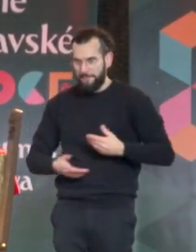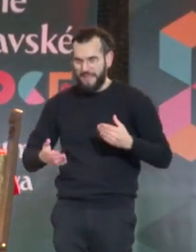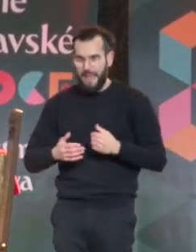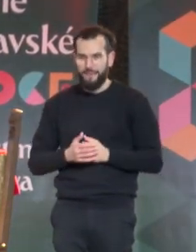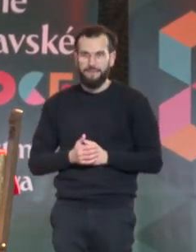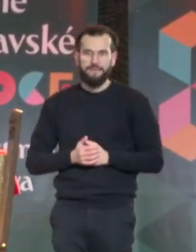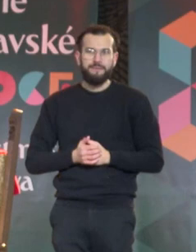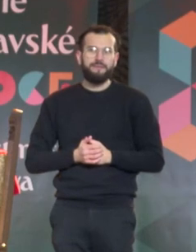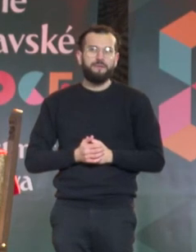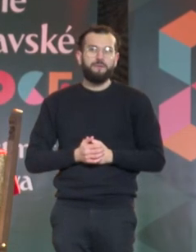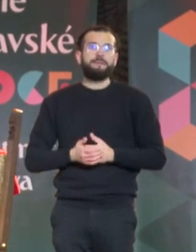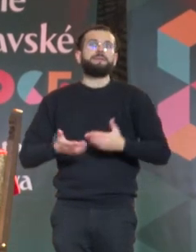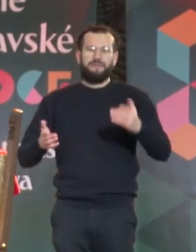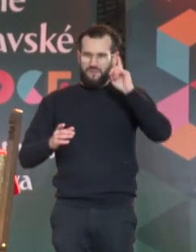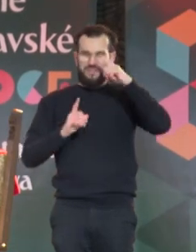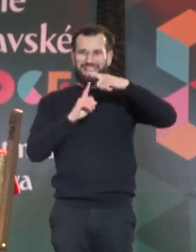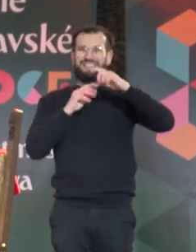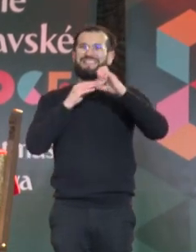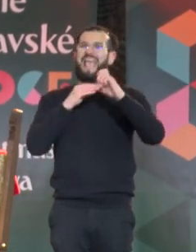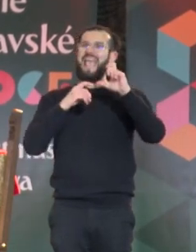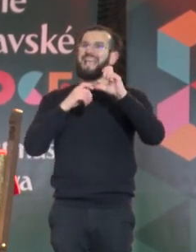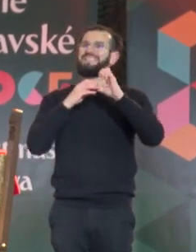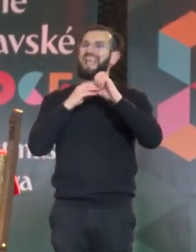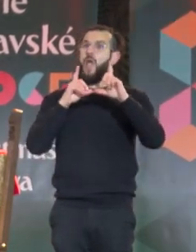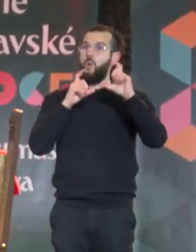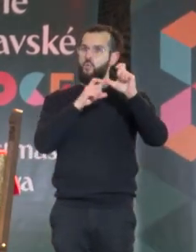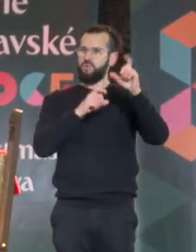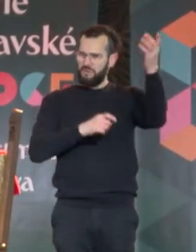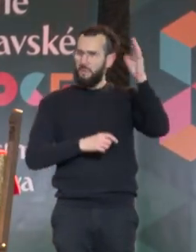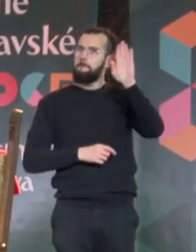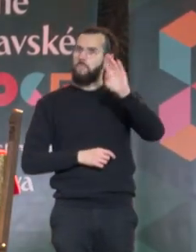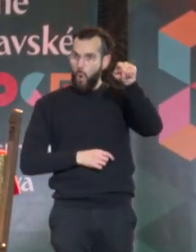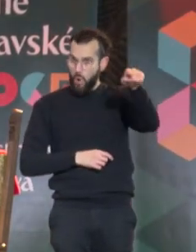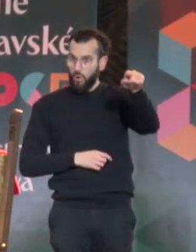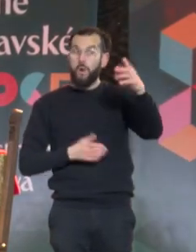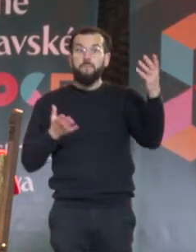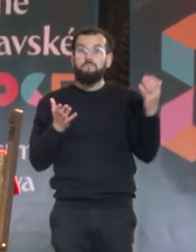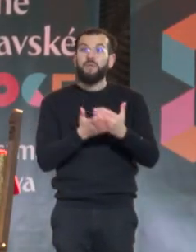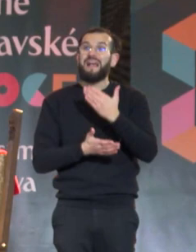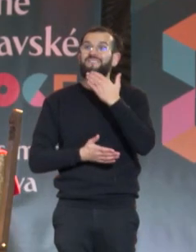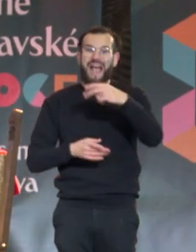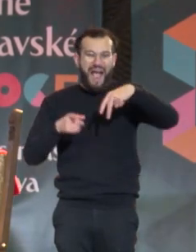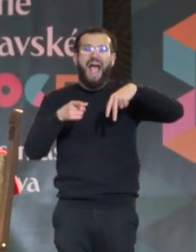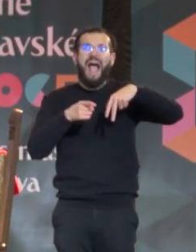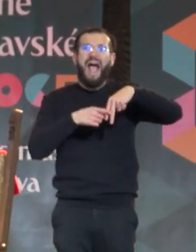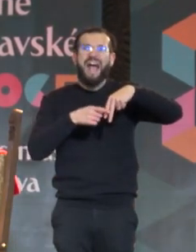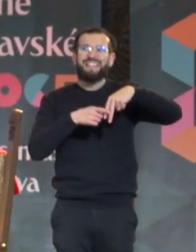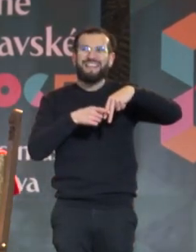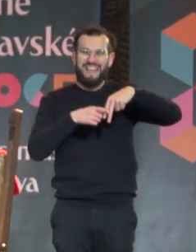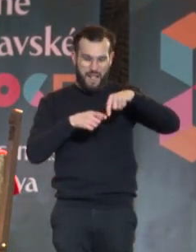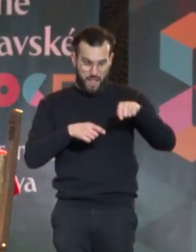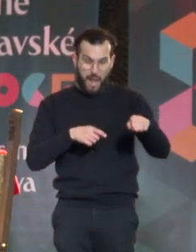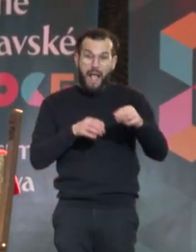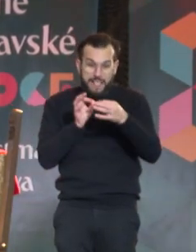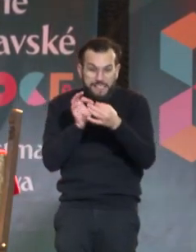A tak odvážny Tézeus našiel cestu von z labyrintu len vďaka Ariadninej niti.